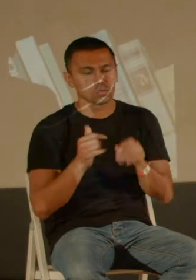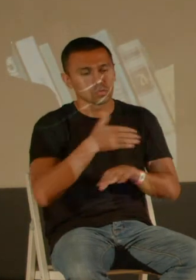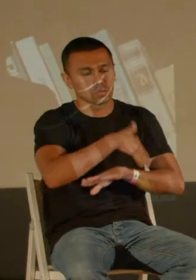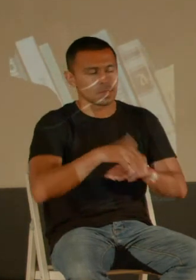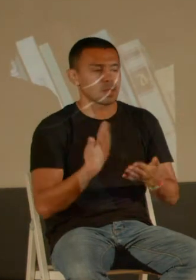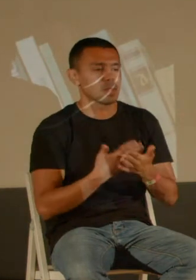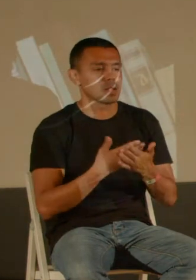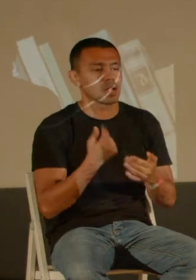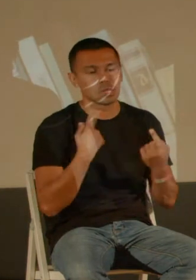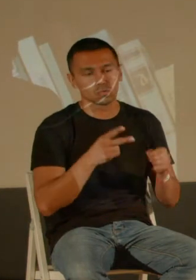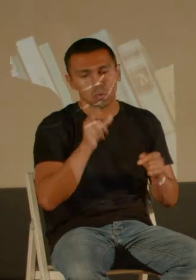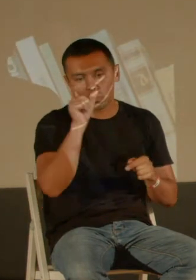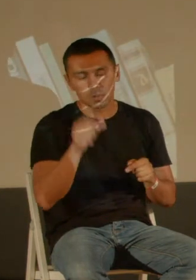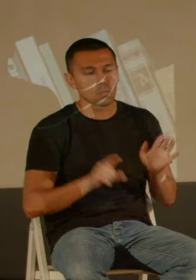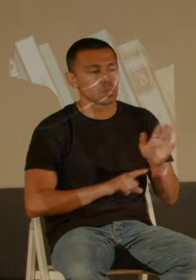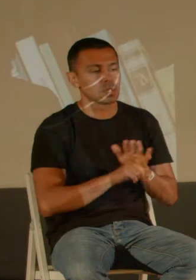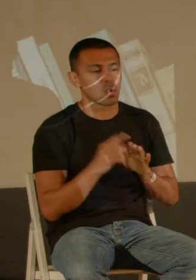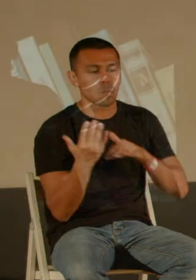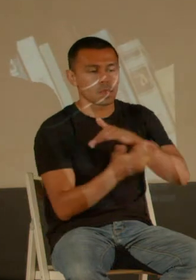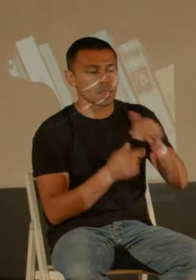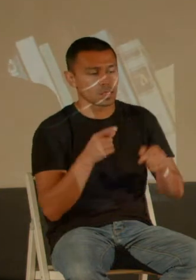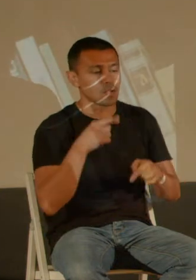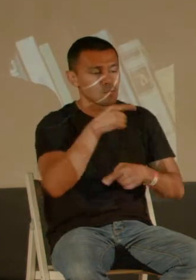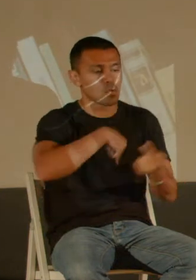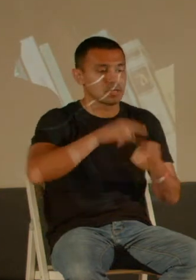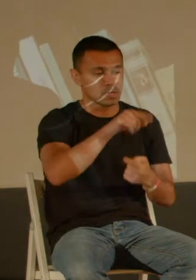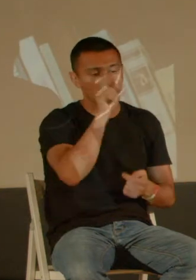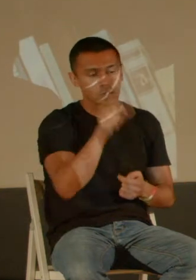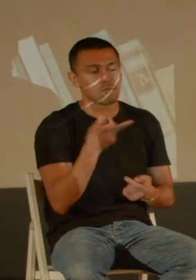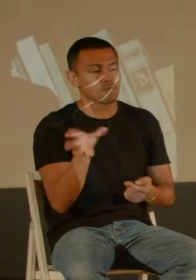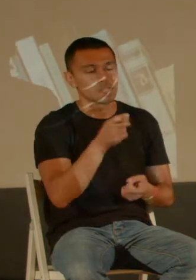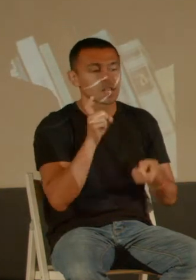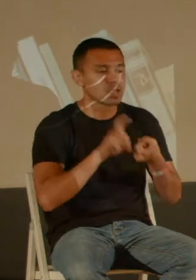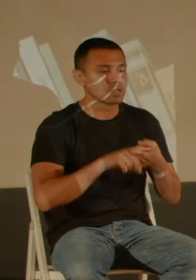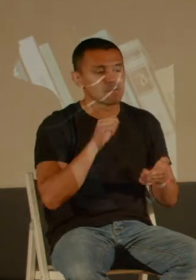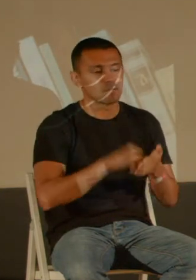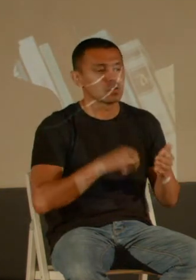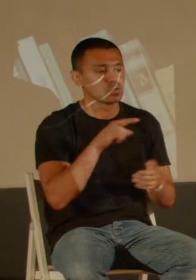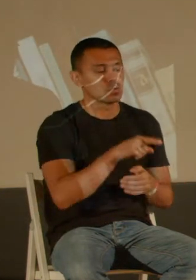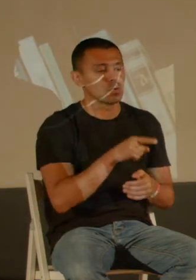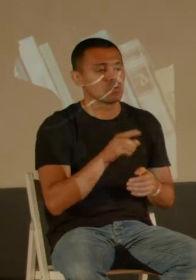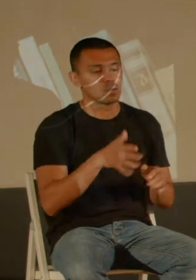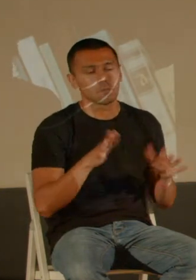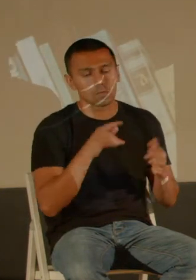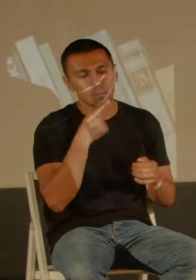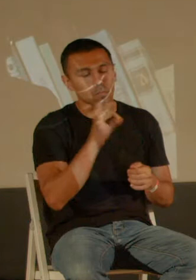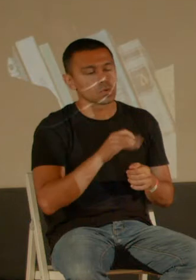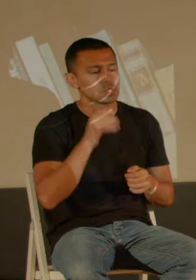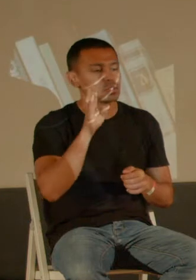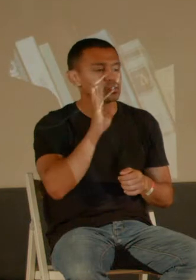зовнішнє, наприклад, на іншу людину, і починає обертатися навколо тої людини, і все залежить від того, в даному випадку говоримо про